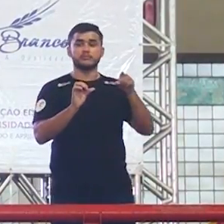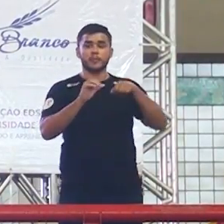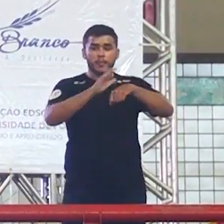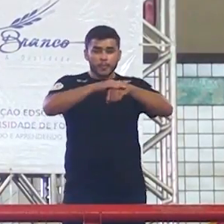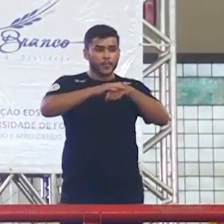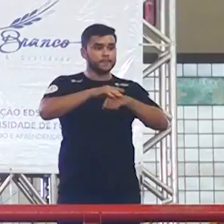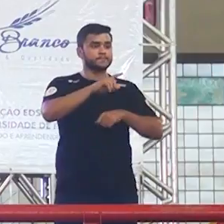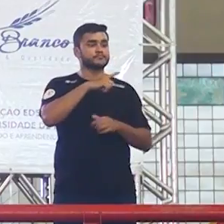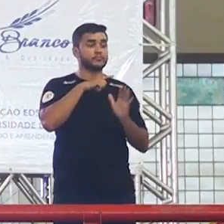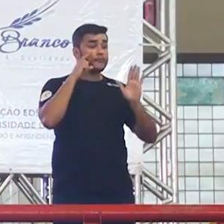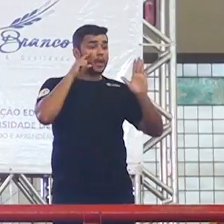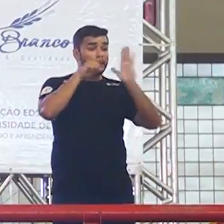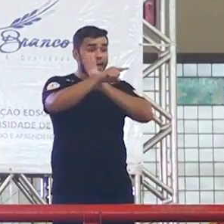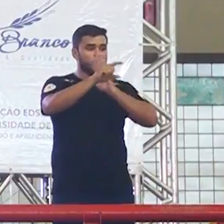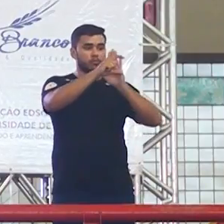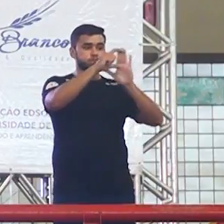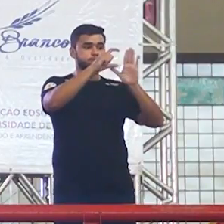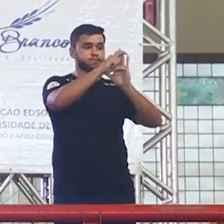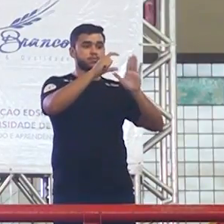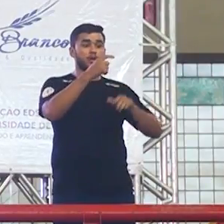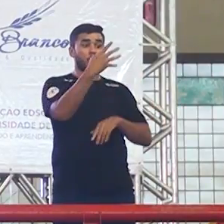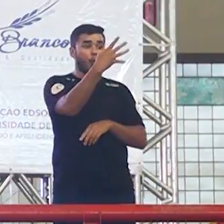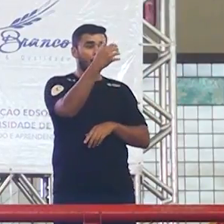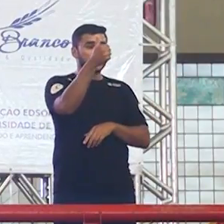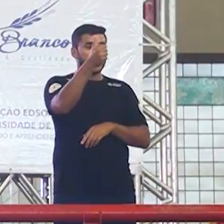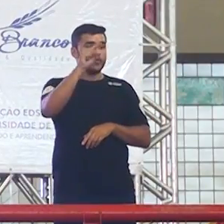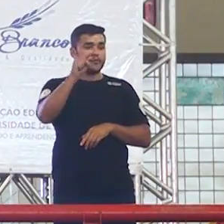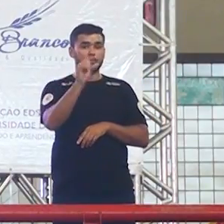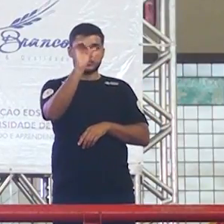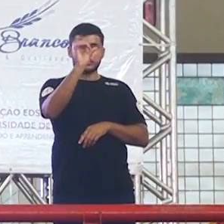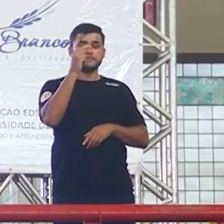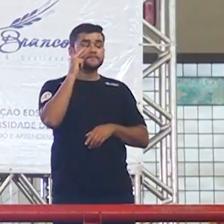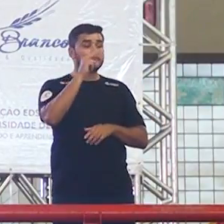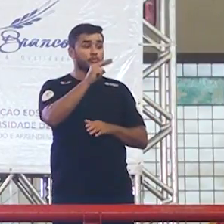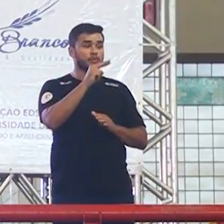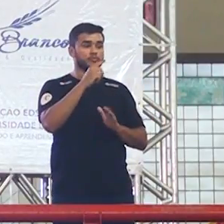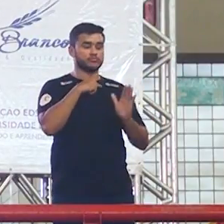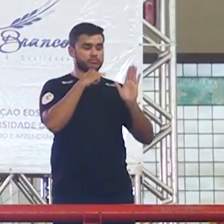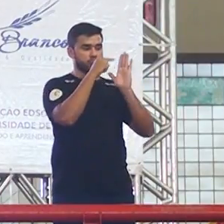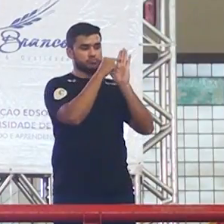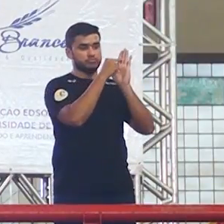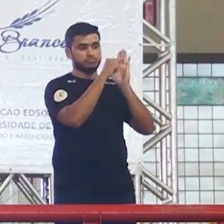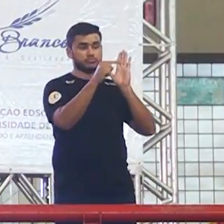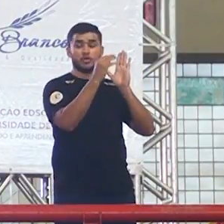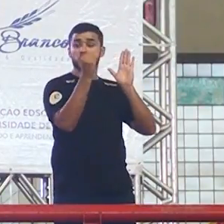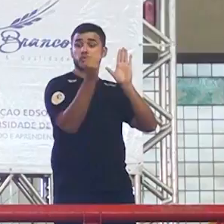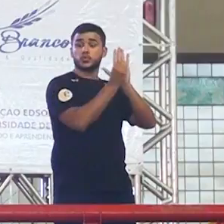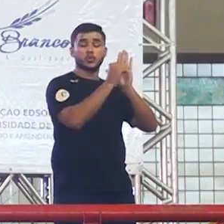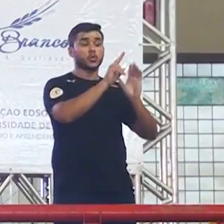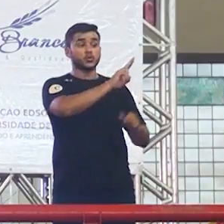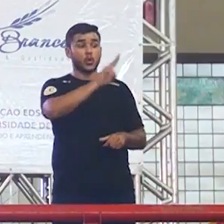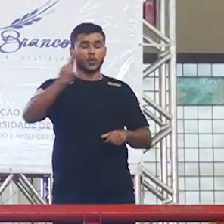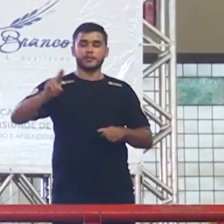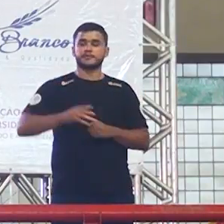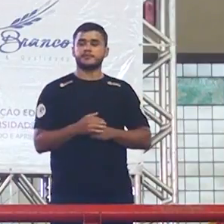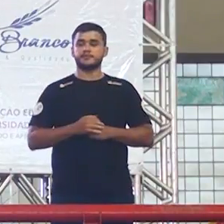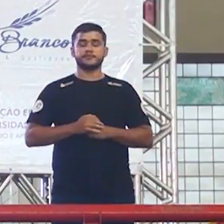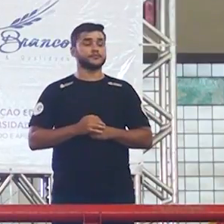você pegasse lá no texto, onde tem 41,6, puxasse uma setinha e